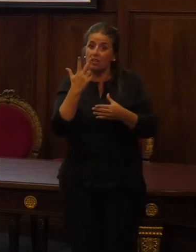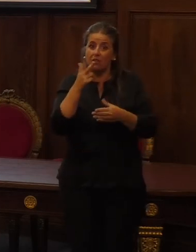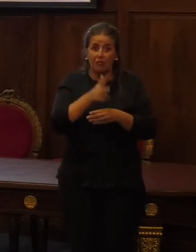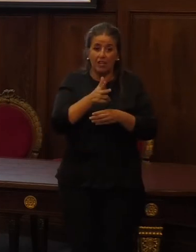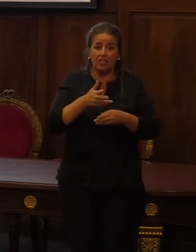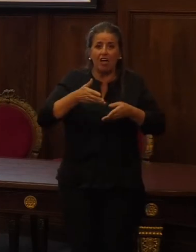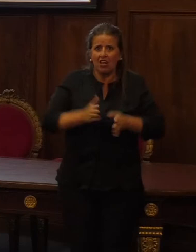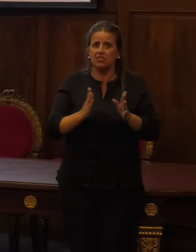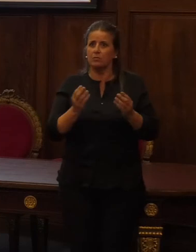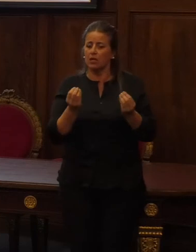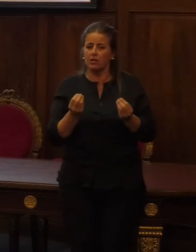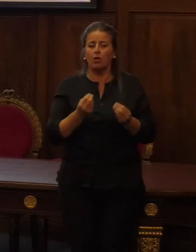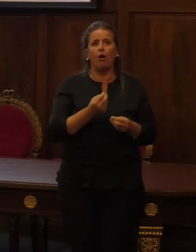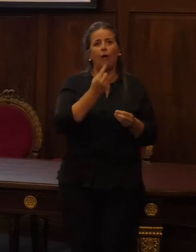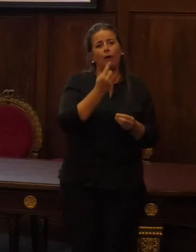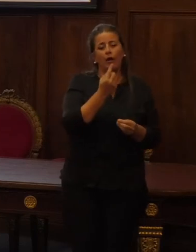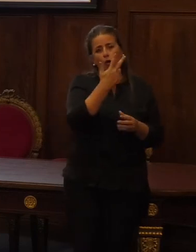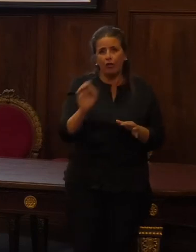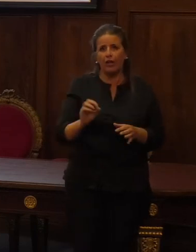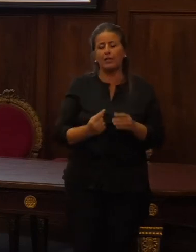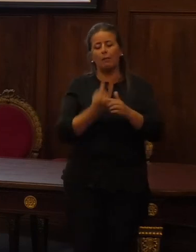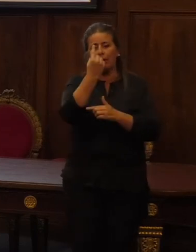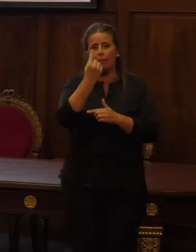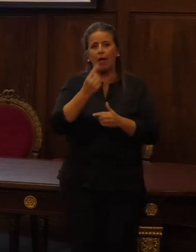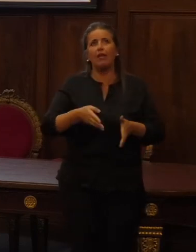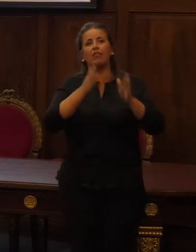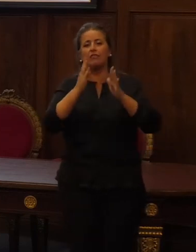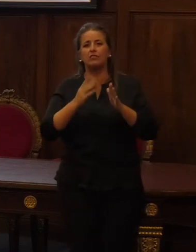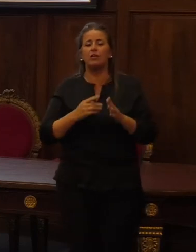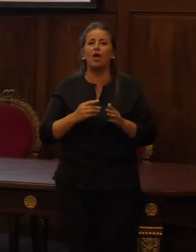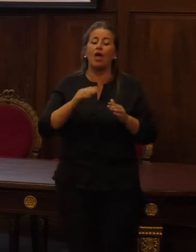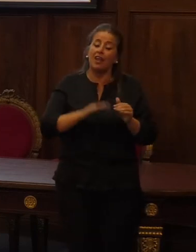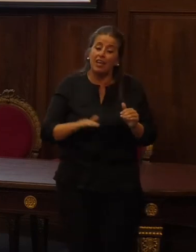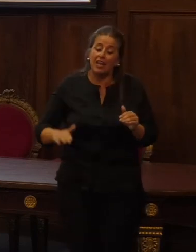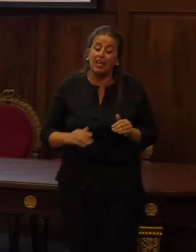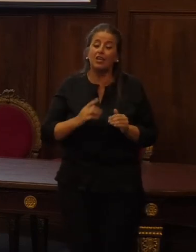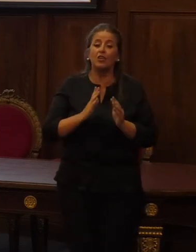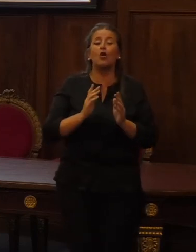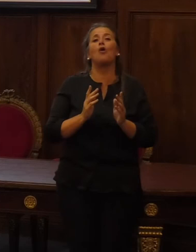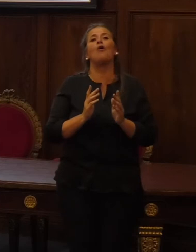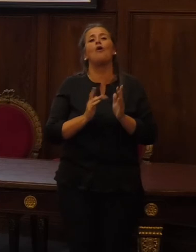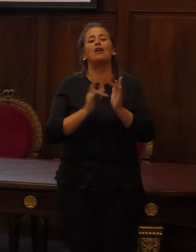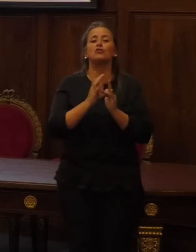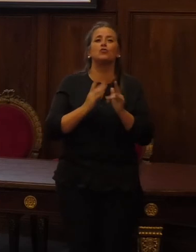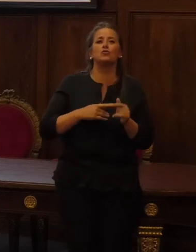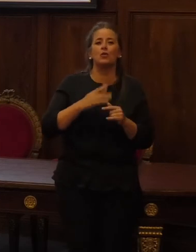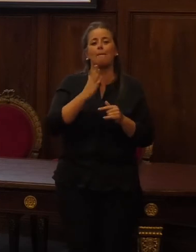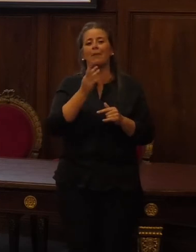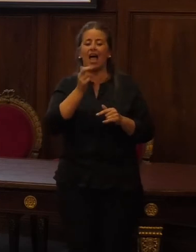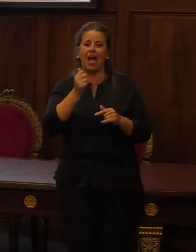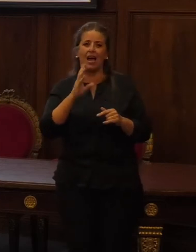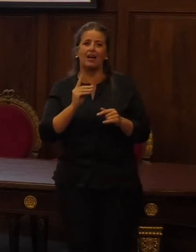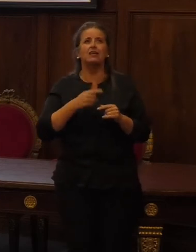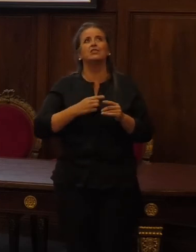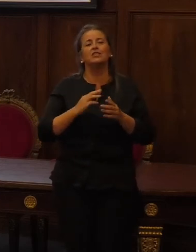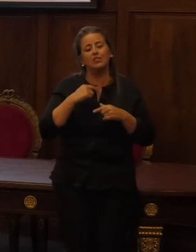nacimiento. En los 30, el primer edificio de nuestro niño Jesús de Praga, seguíamos muy religiosos, San